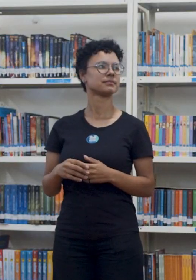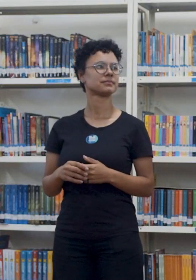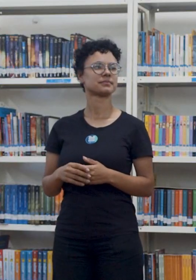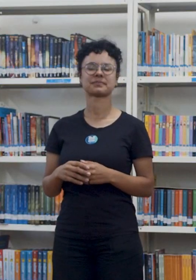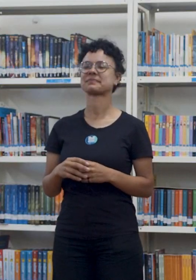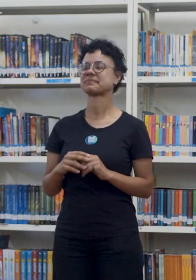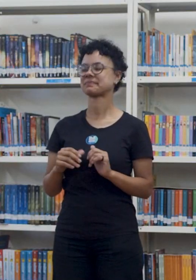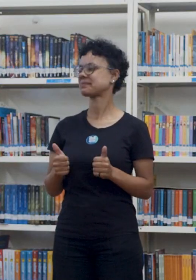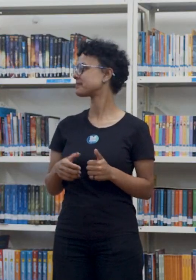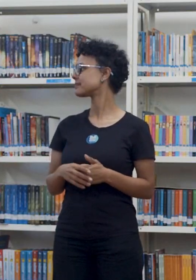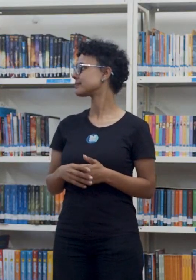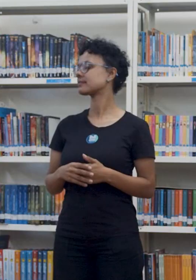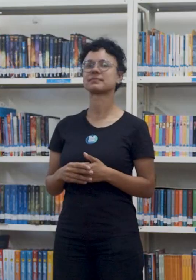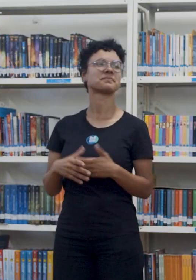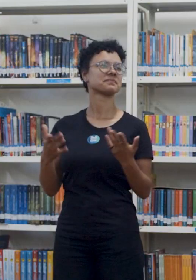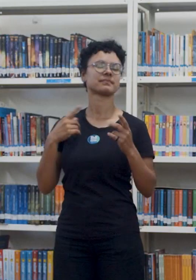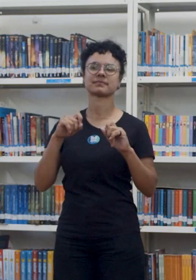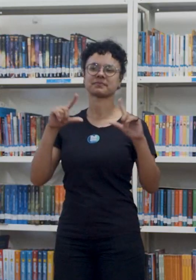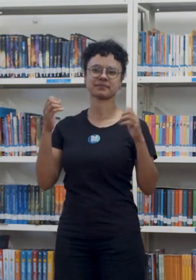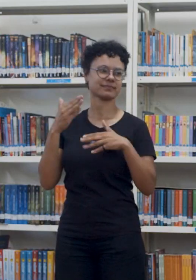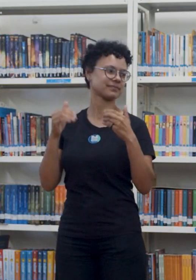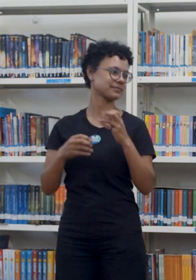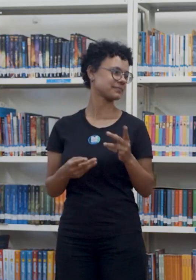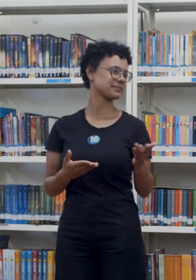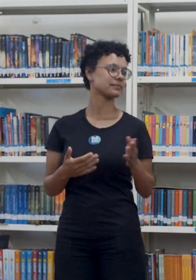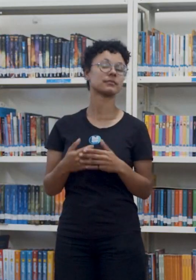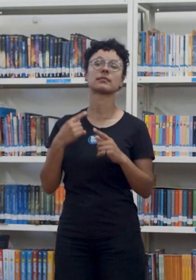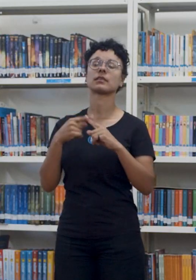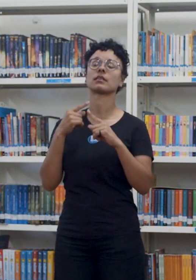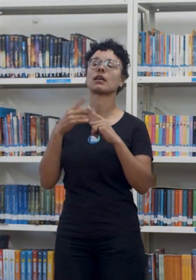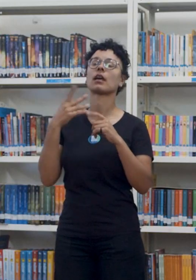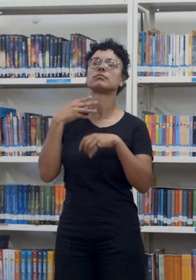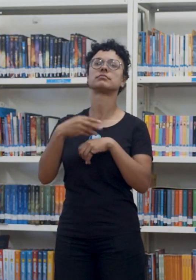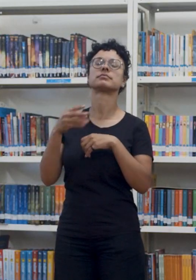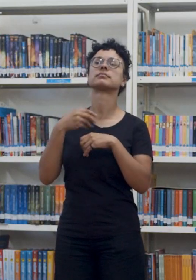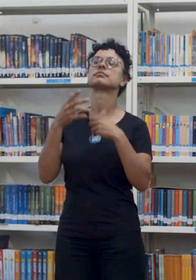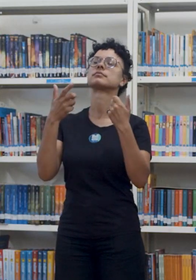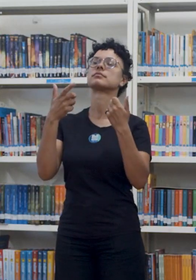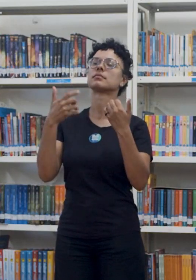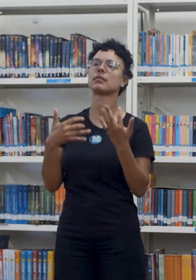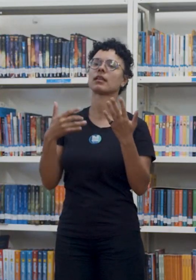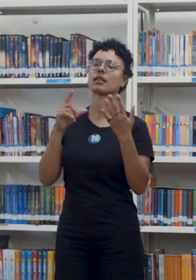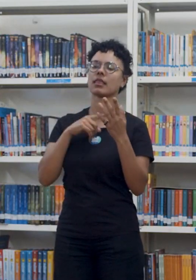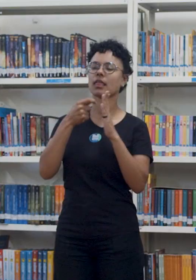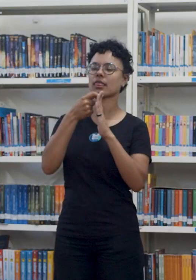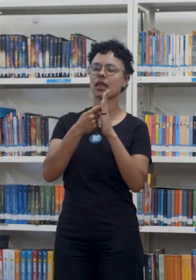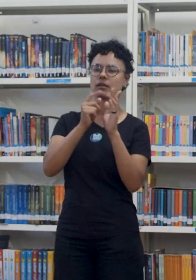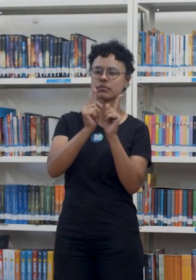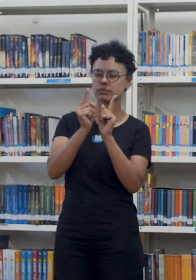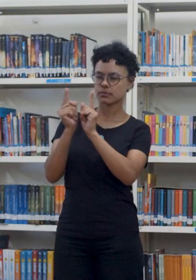Depois? Vou passar então, tá bom? O que eu queria falar sobre a respeito desses mini